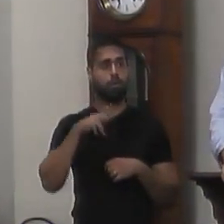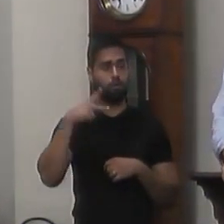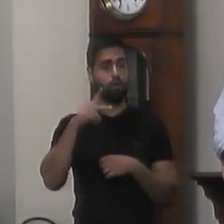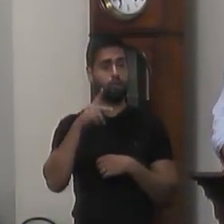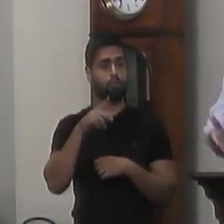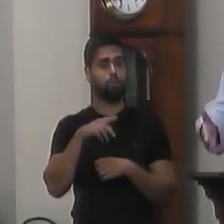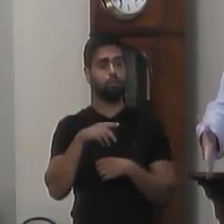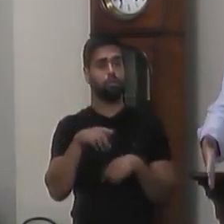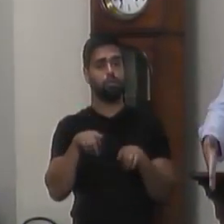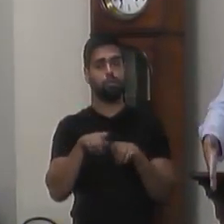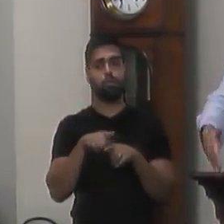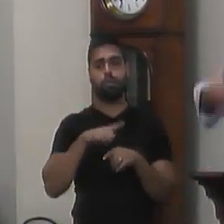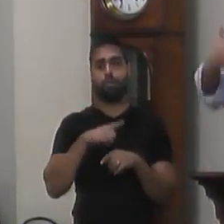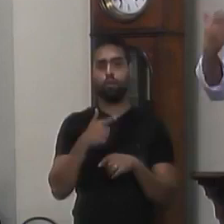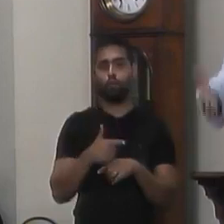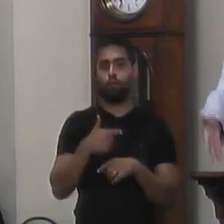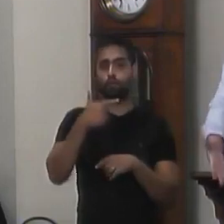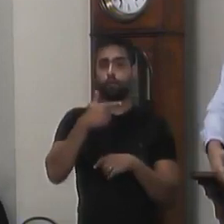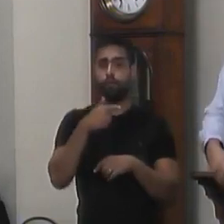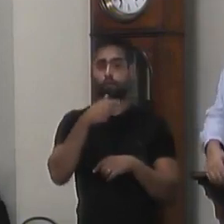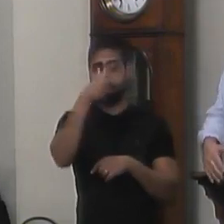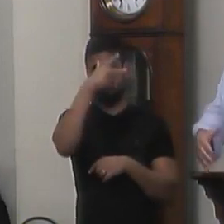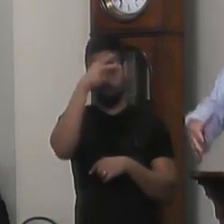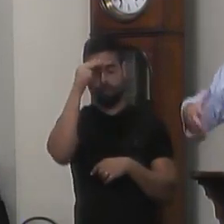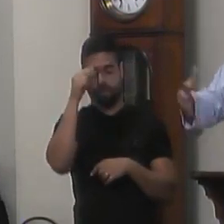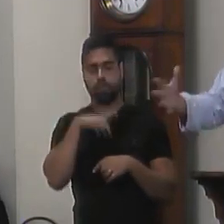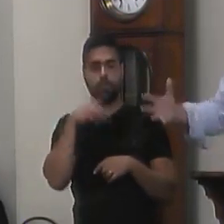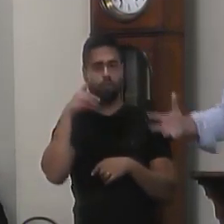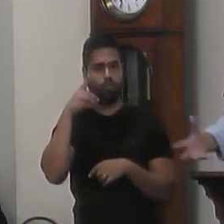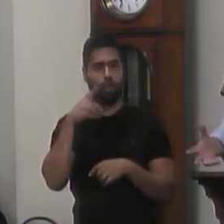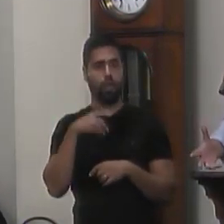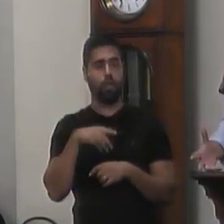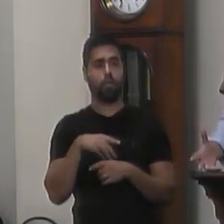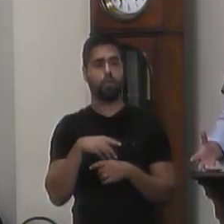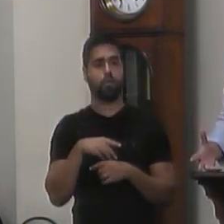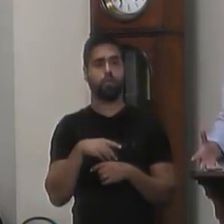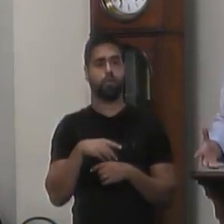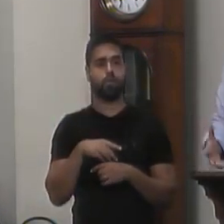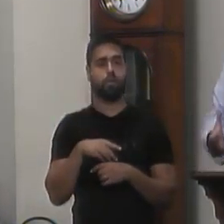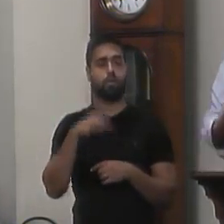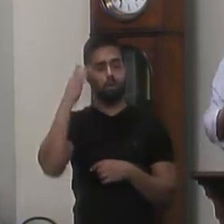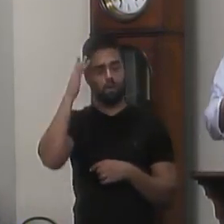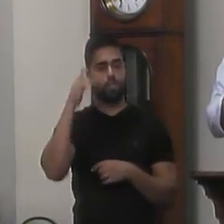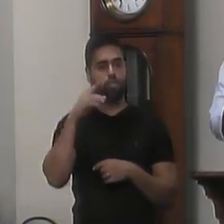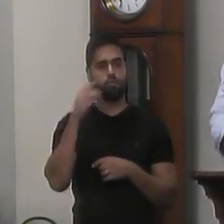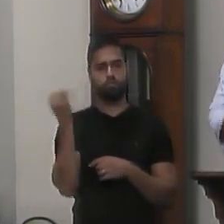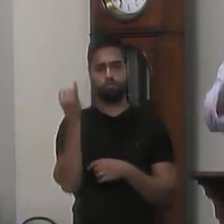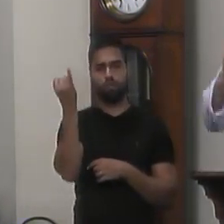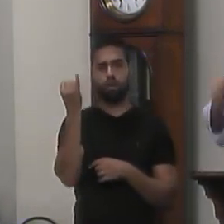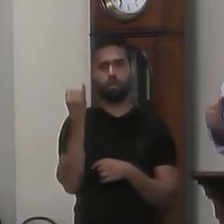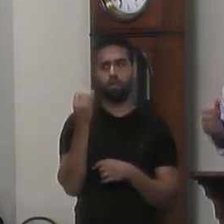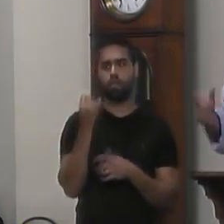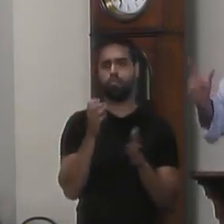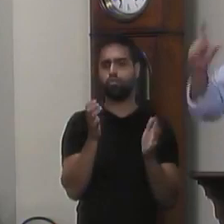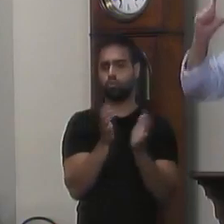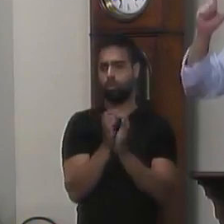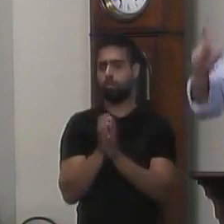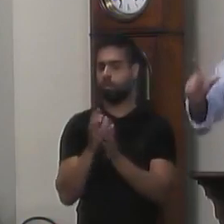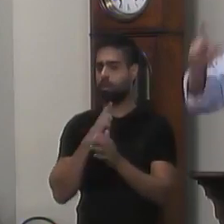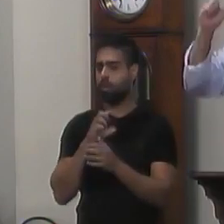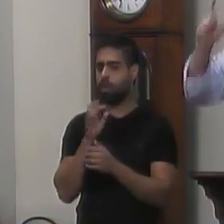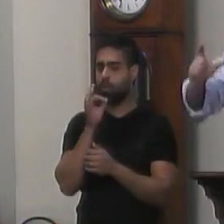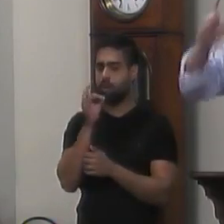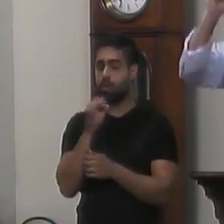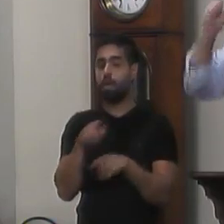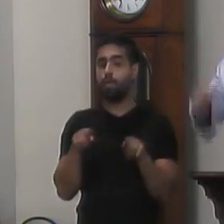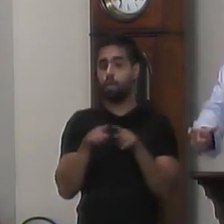membro, né, temos o vice-prefeito, temos o advogado do município, então é muito importante, né, que a comissão se posicione, mas que o